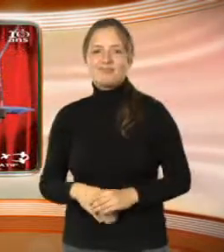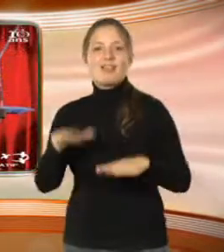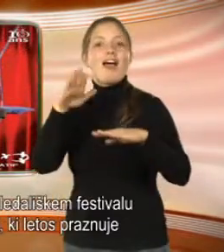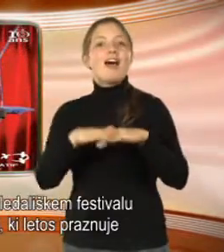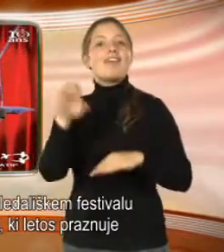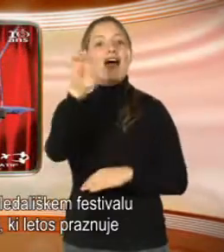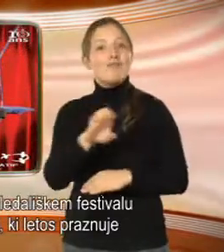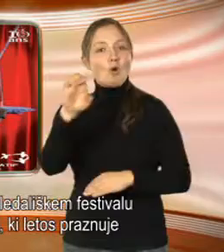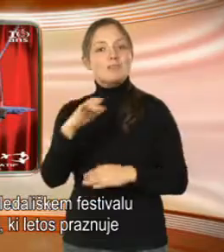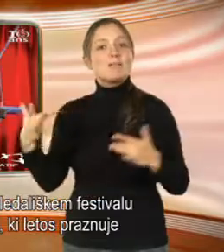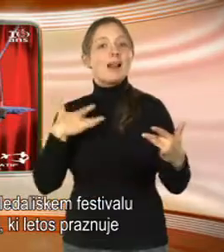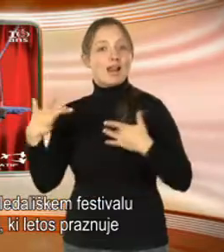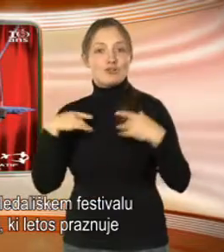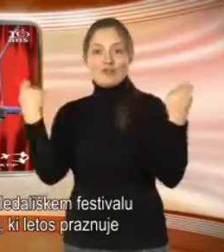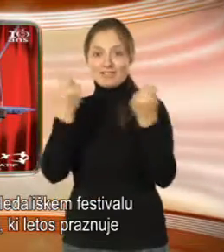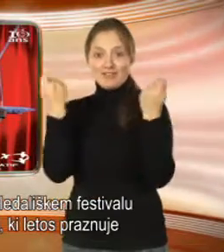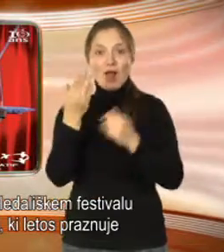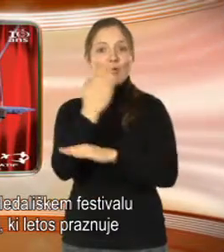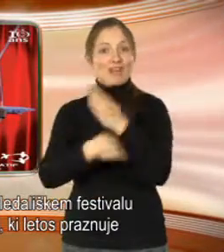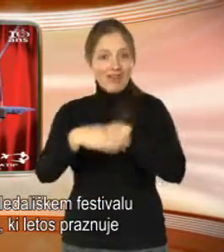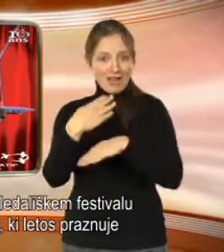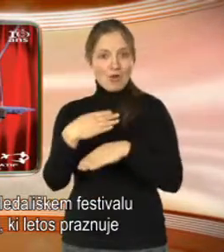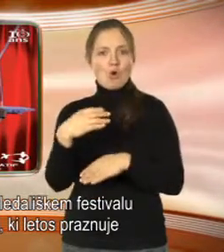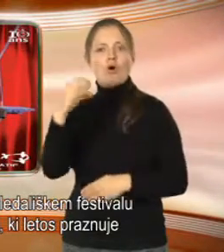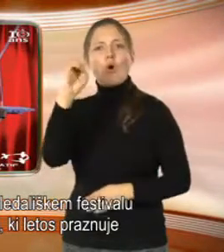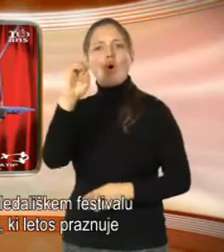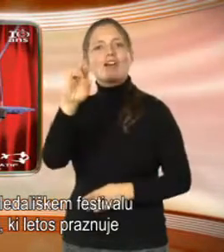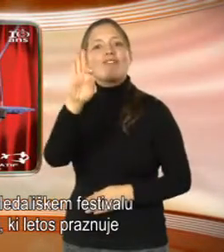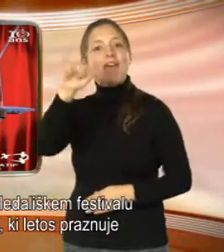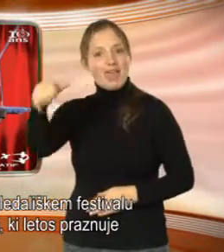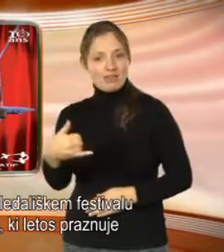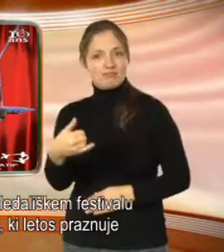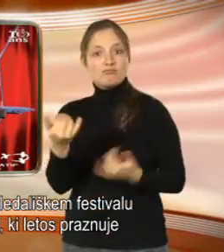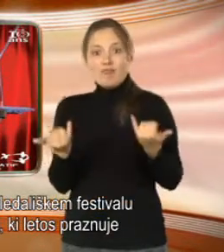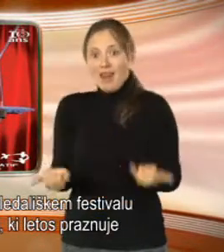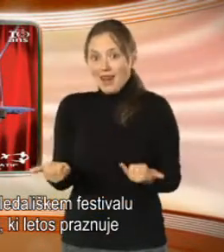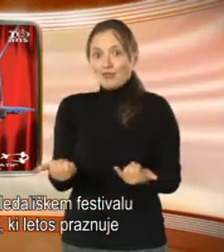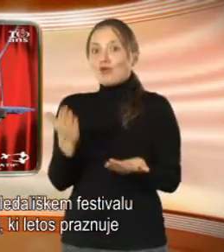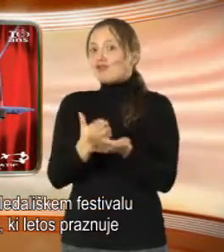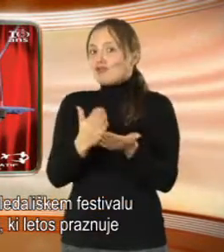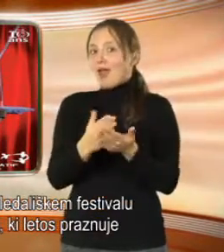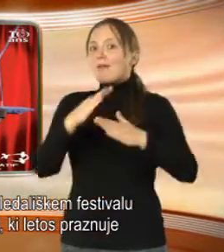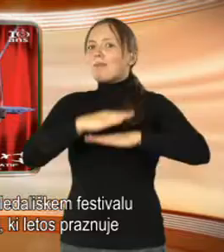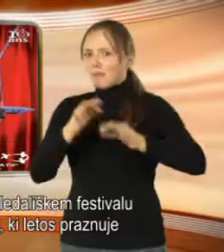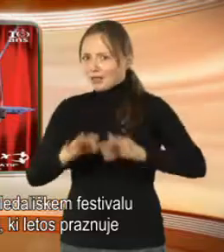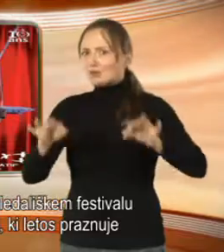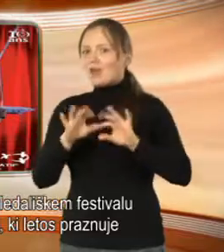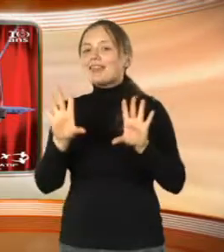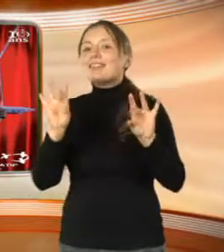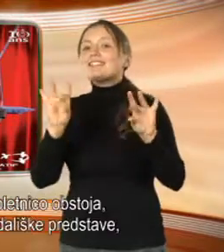Na Evropskem gledališkem festivalu Invalidov Orfej, ki letos praznuje že 10. obletnico obstoja, so priredili